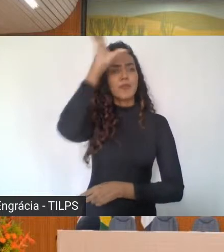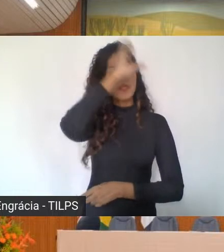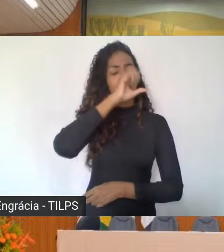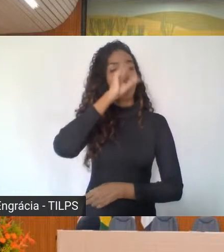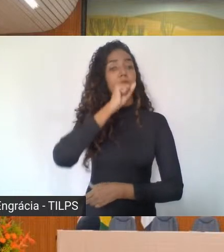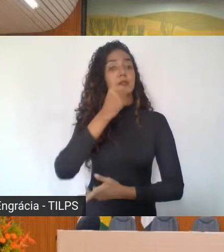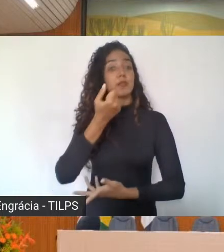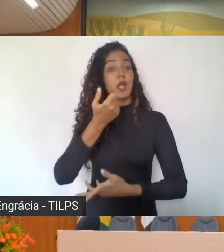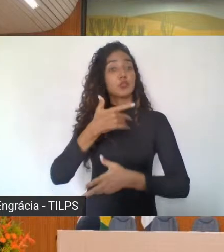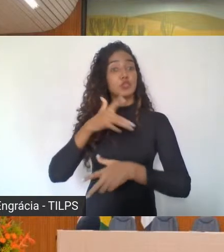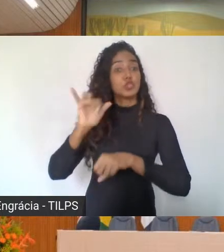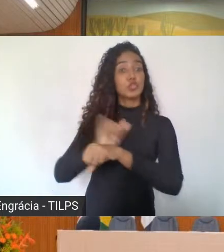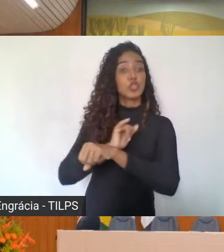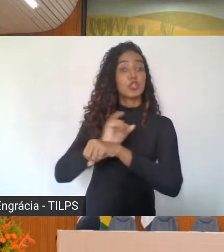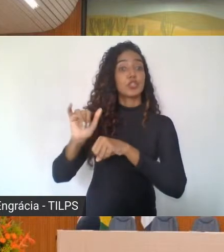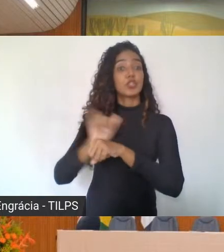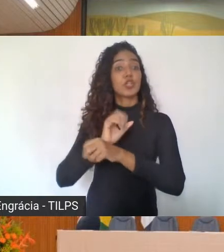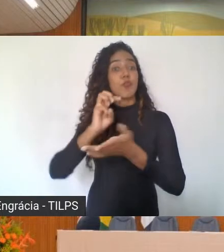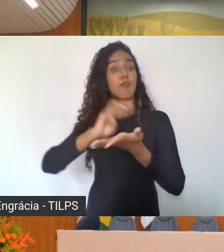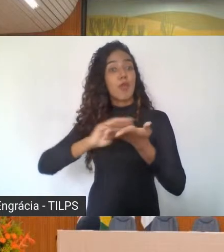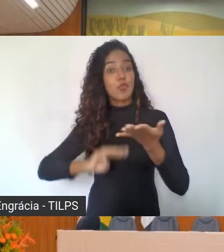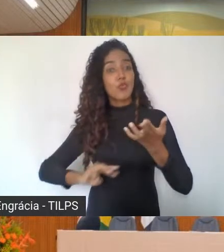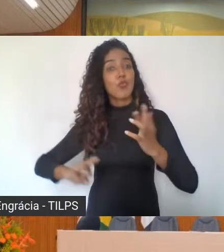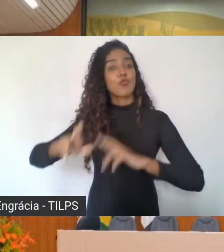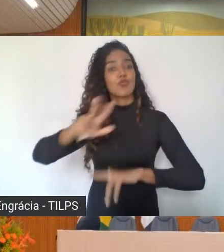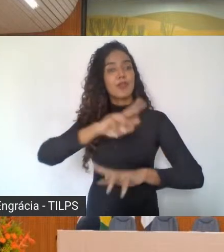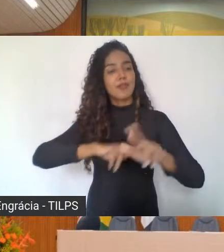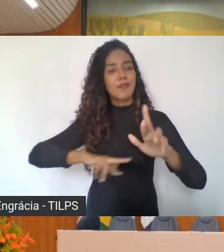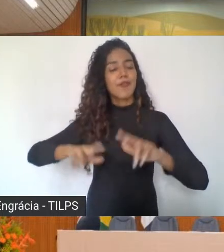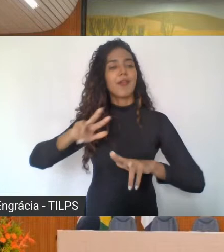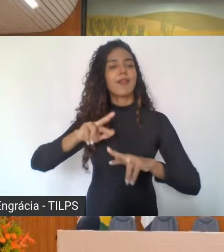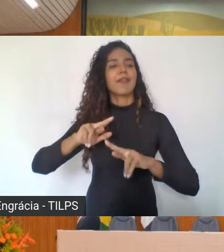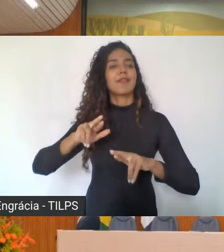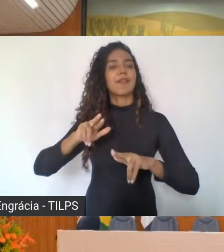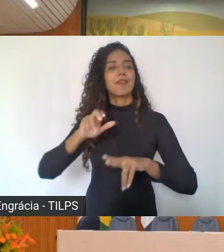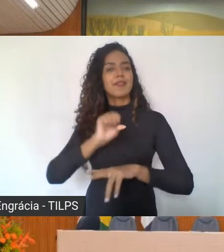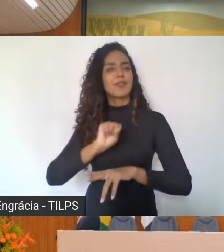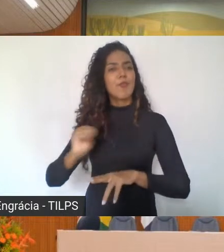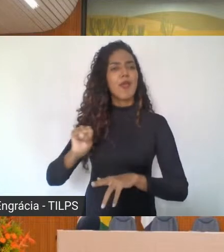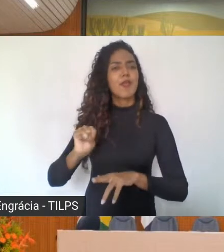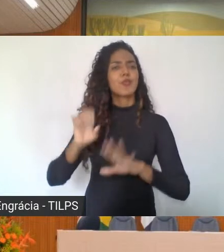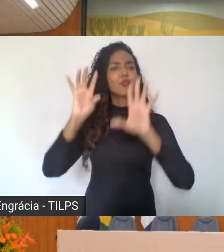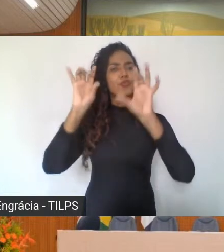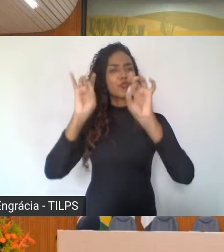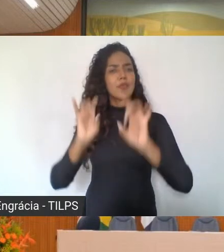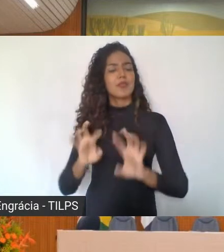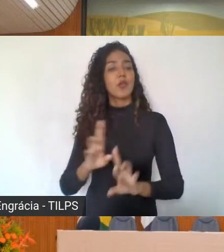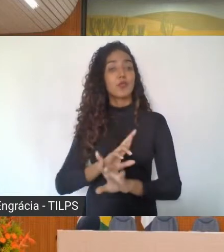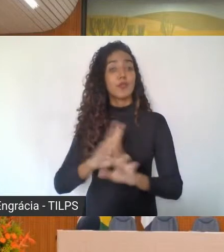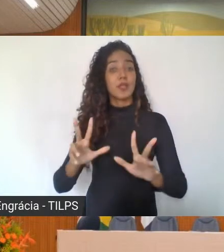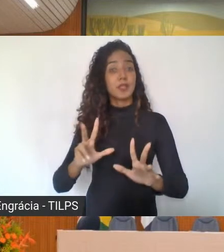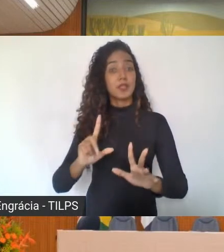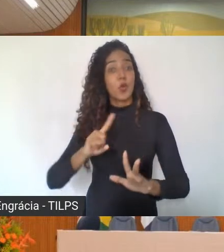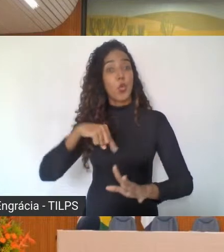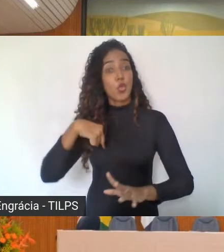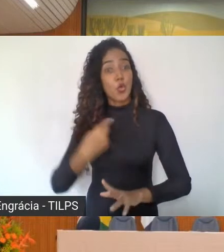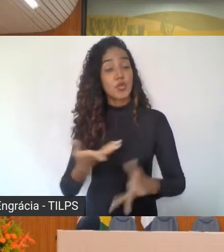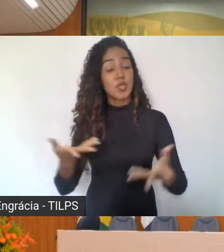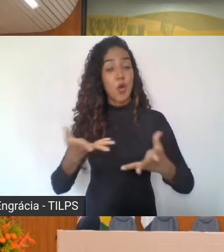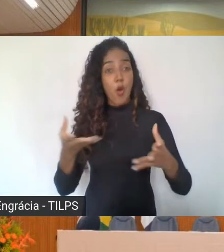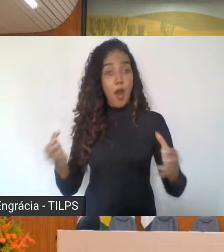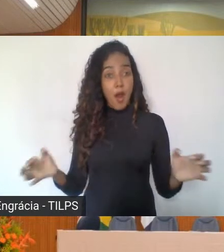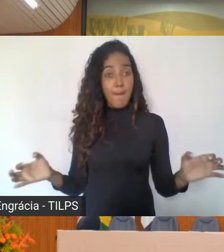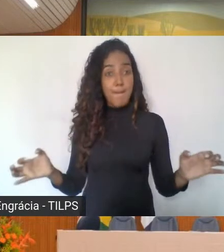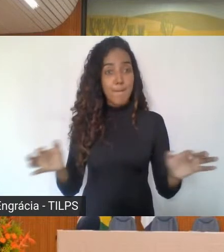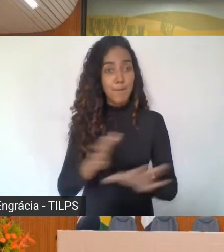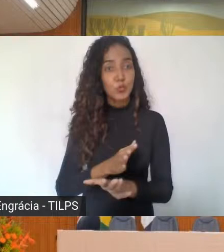nesses dois períodos excepcionais que tivemos até agora. Estamos, então, prontos para recomeçar,